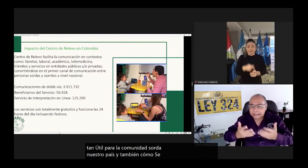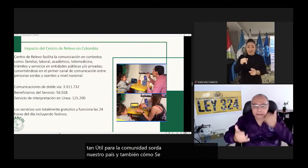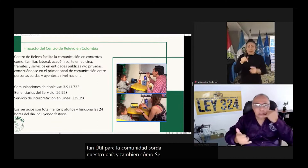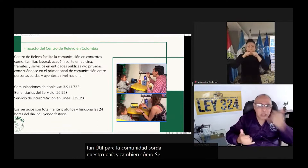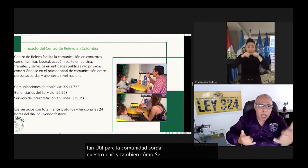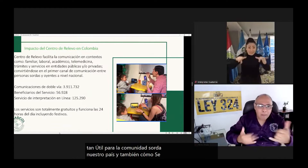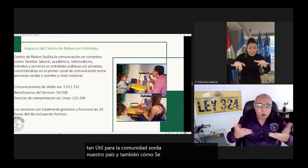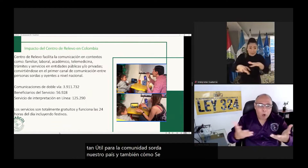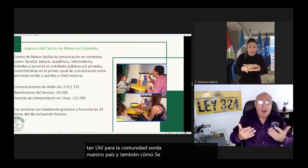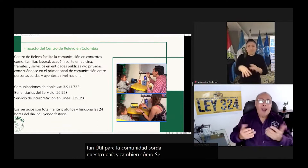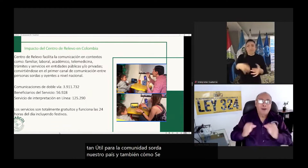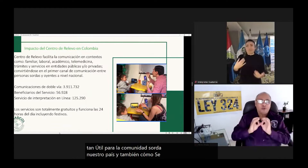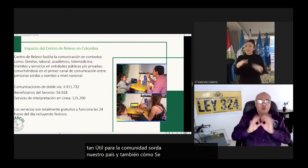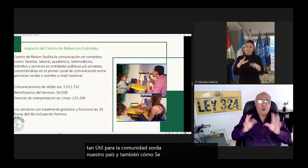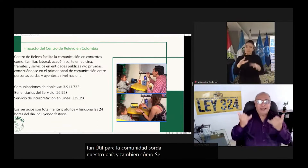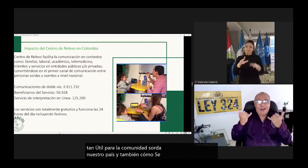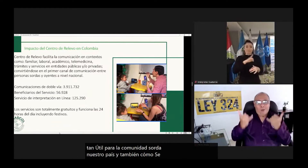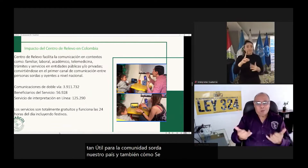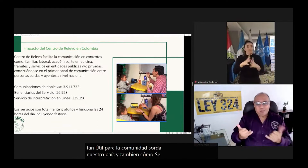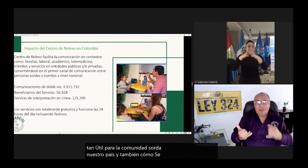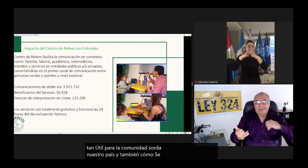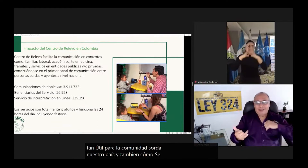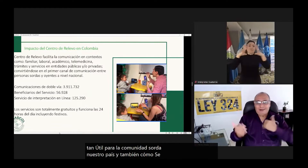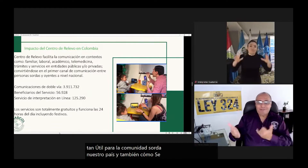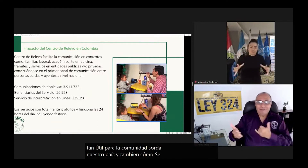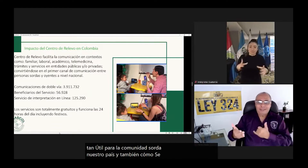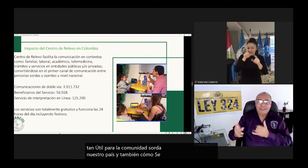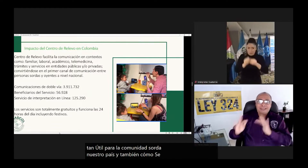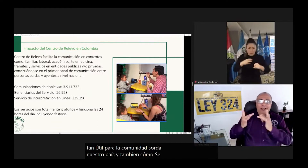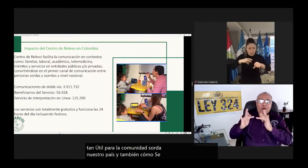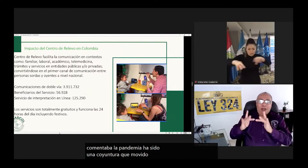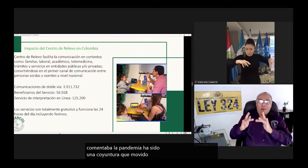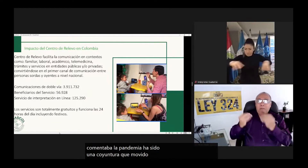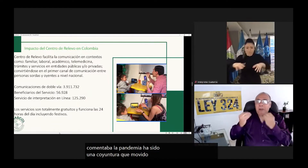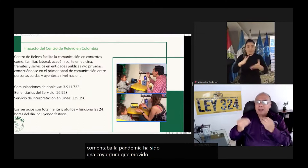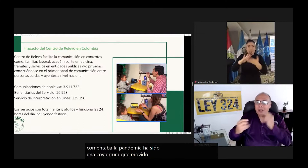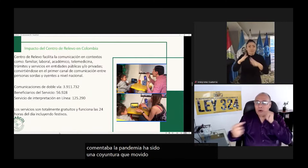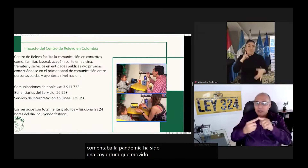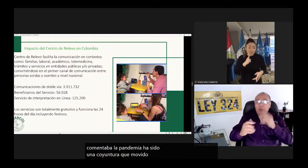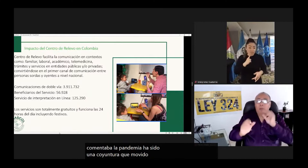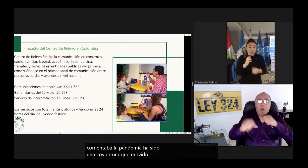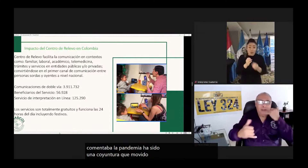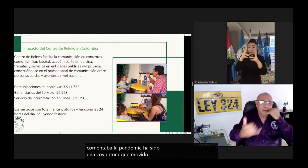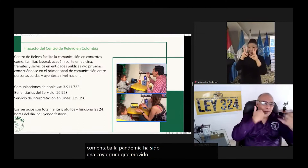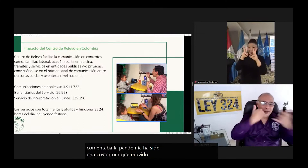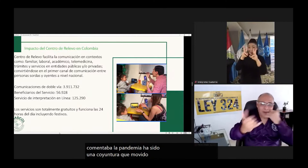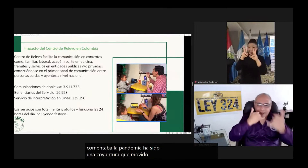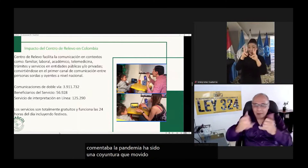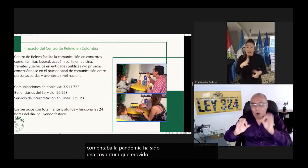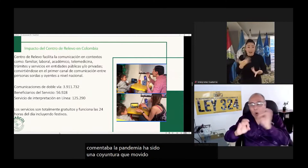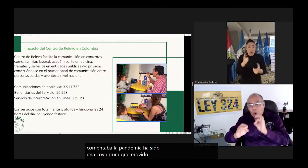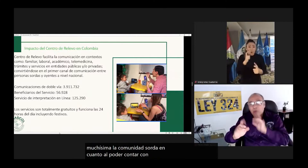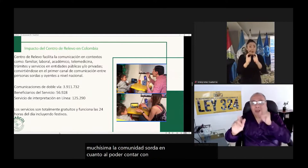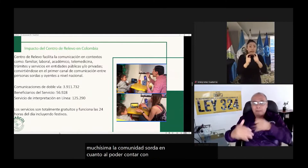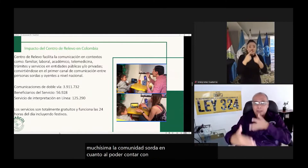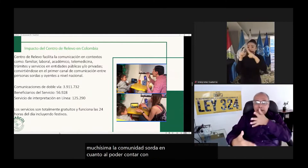ha sido una coyuntura que ha movido muchísimo a la comunidad sorda en cuanto al poder contar con comunicación en